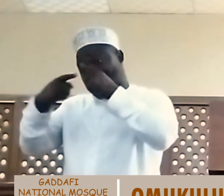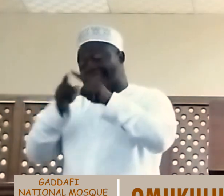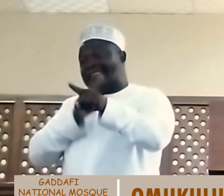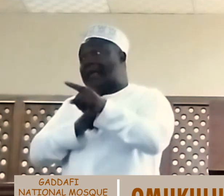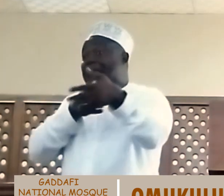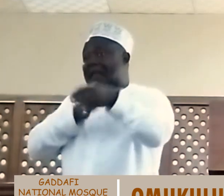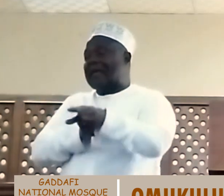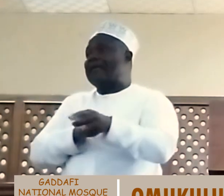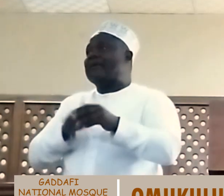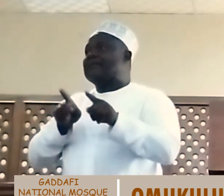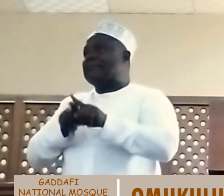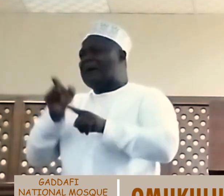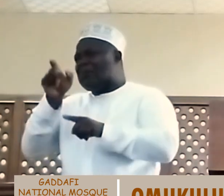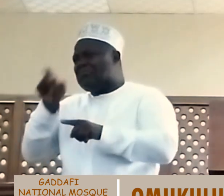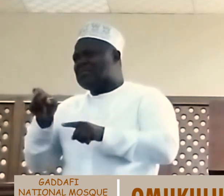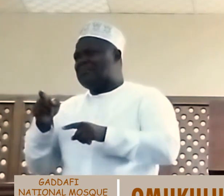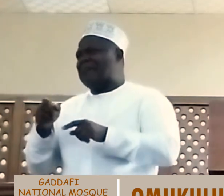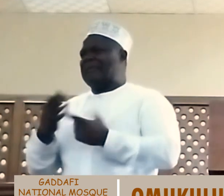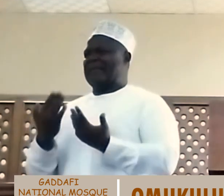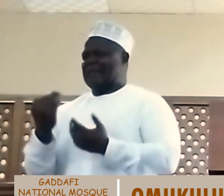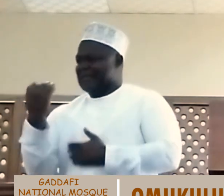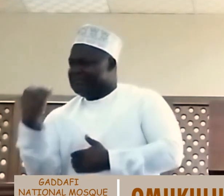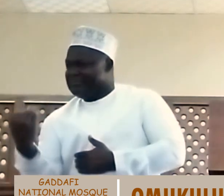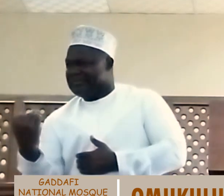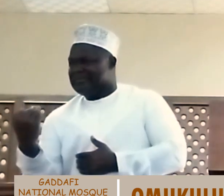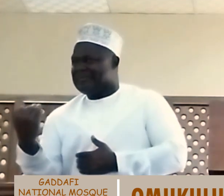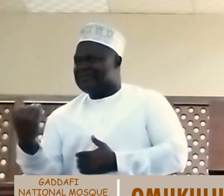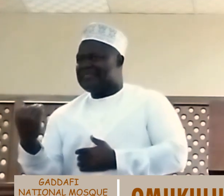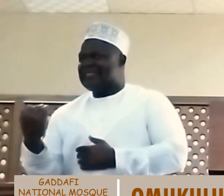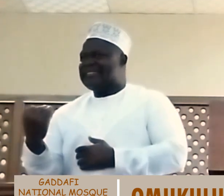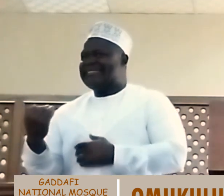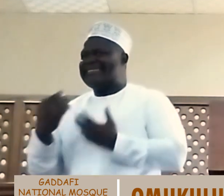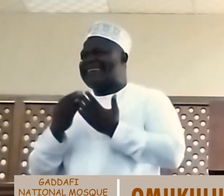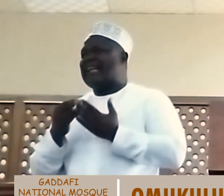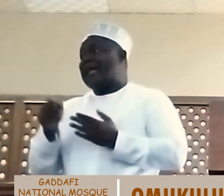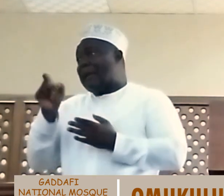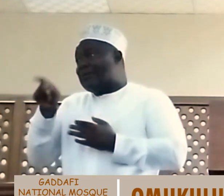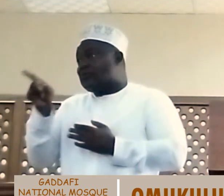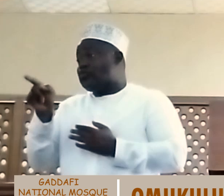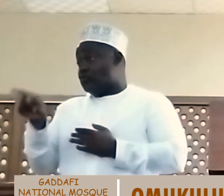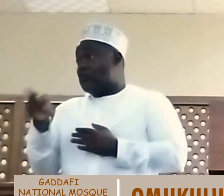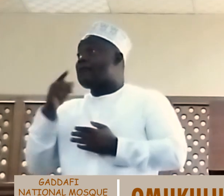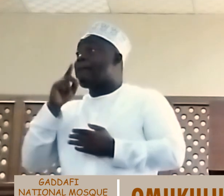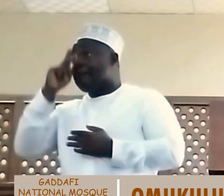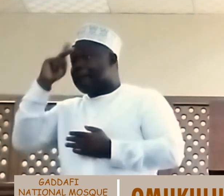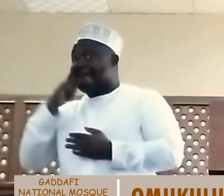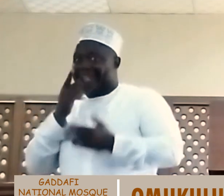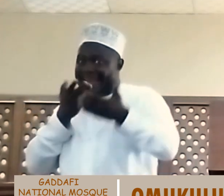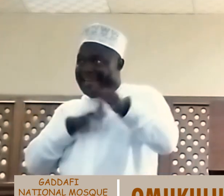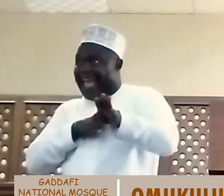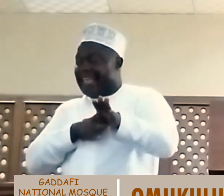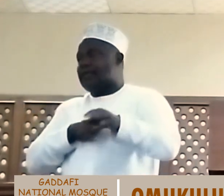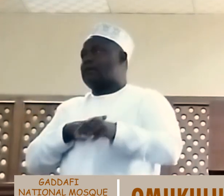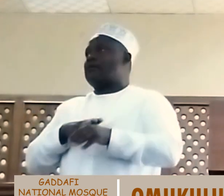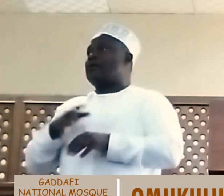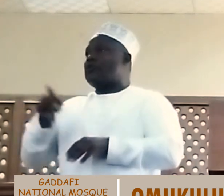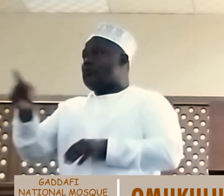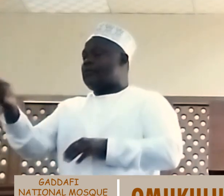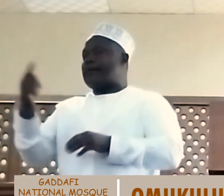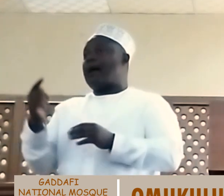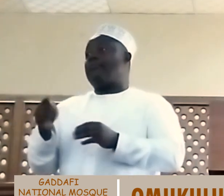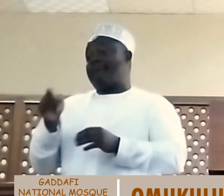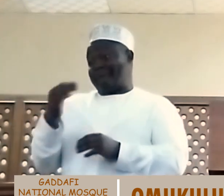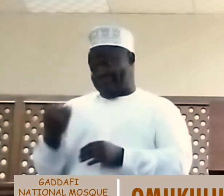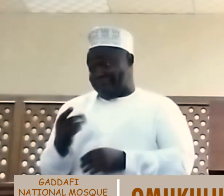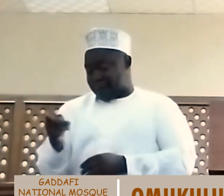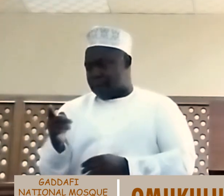bada mautihi, oba omuntu alese omwana oyo asobola okumuwanjagirako eri Allah, Allah amusonyiwe,